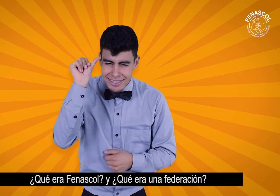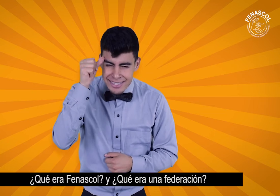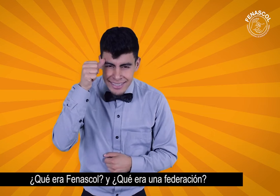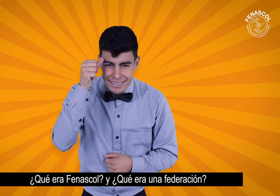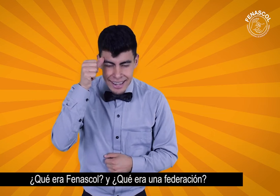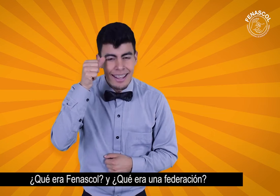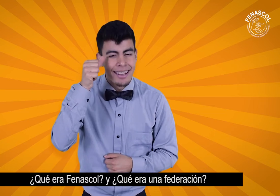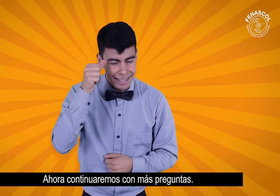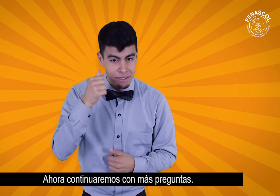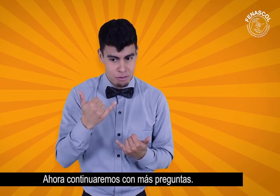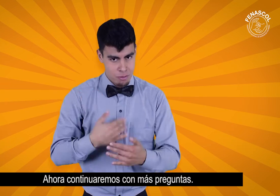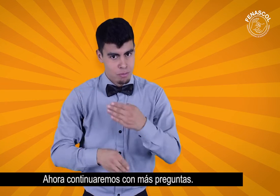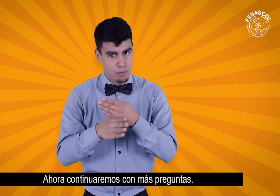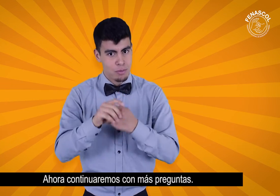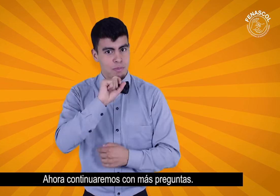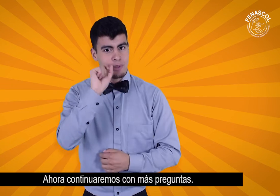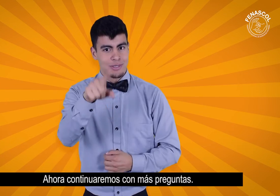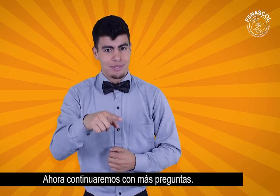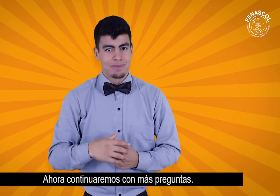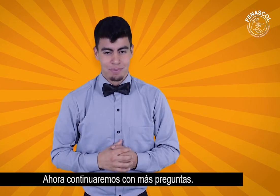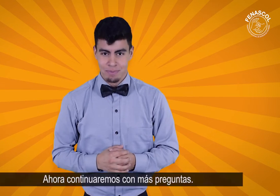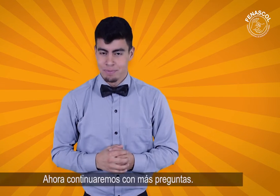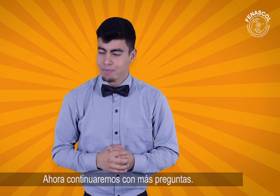una federación. Ahora continuaremos con más preguntas.